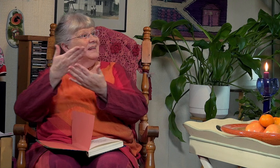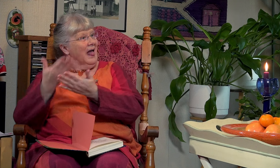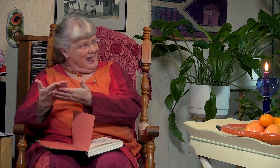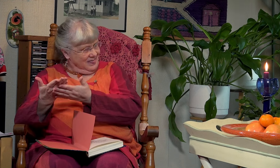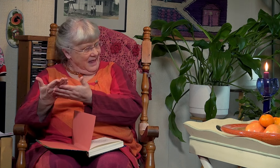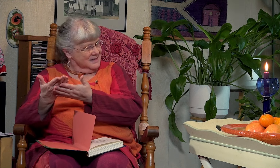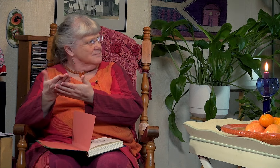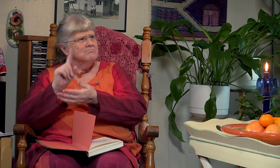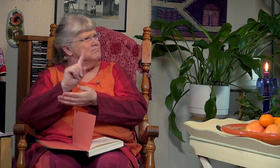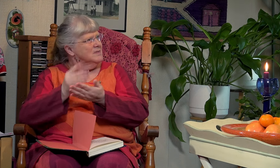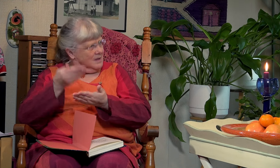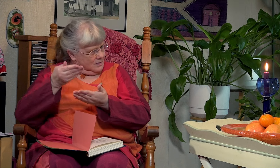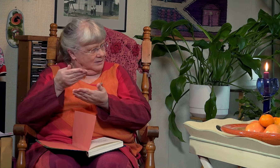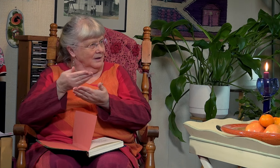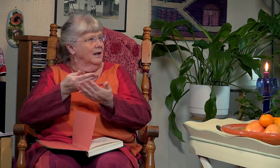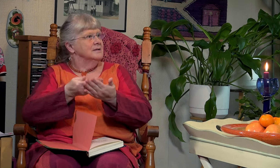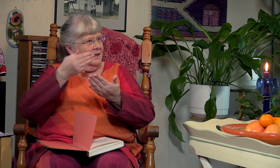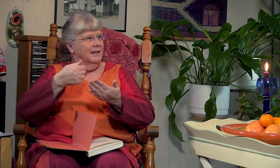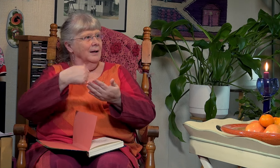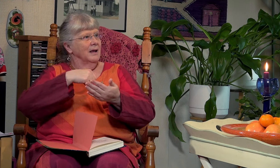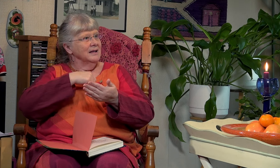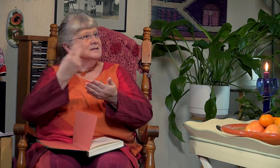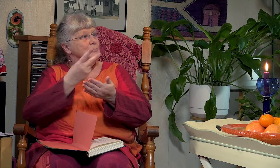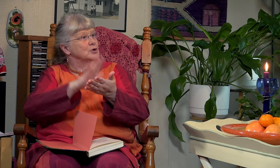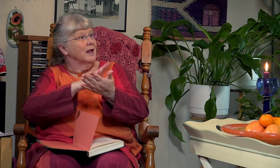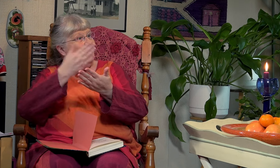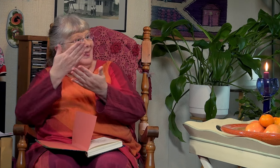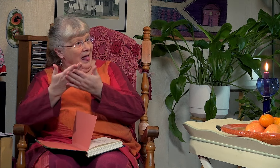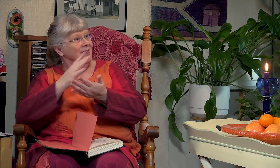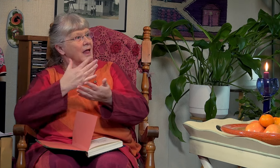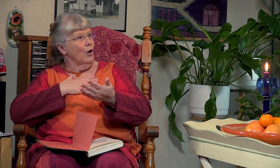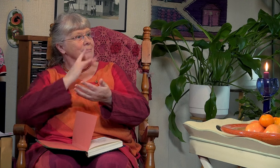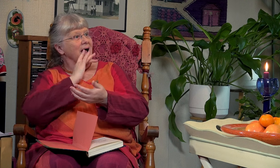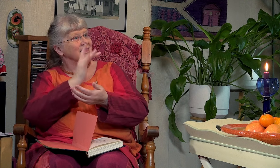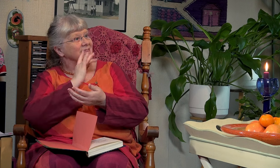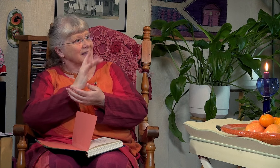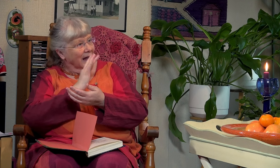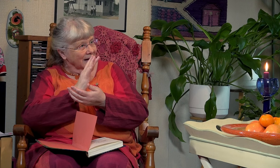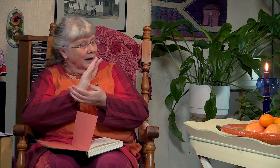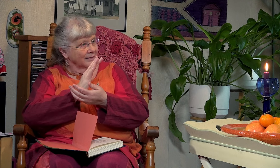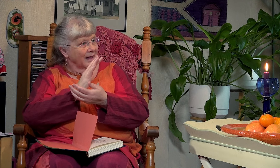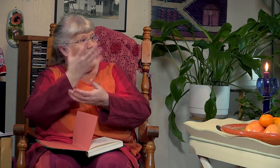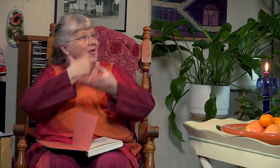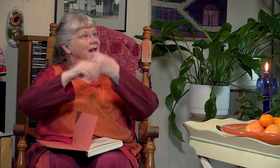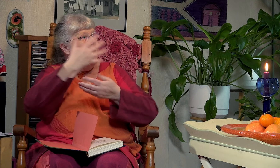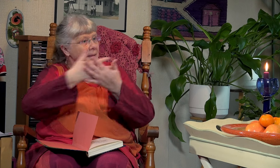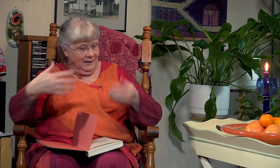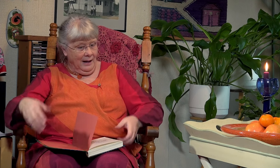Käden käänteessä on tämän kirjan nimi. Ja valitsin sen siksi, koska olen itse myös kääntänyt